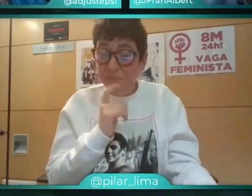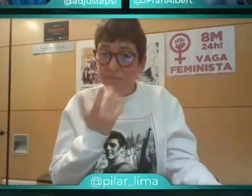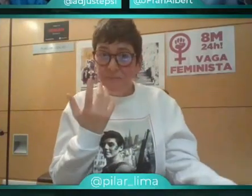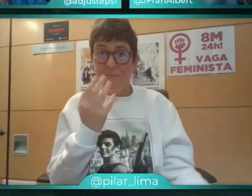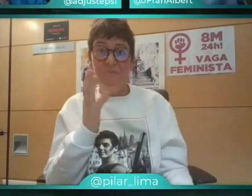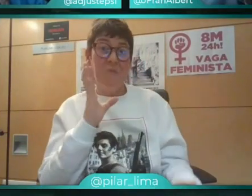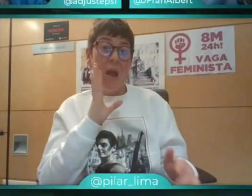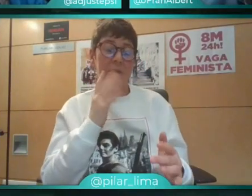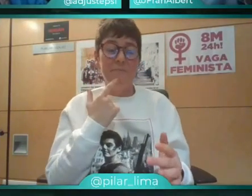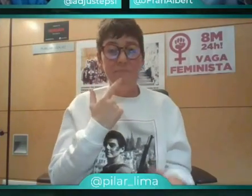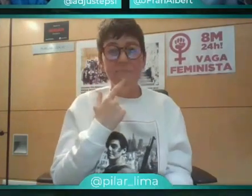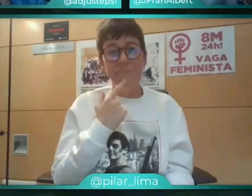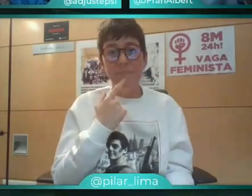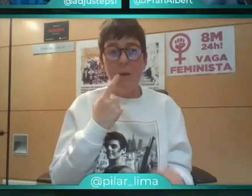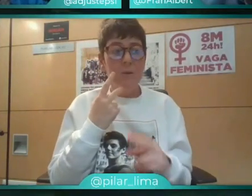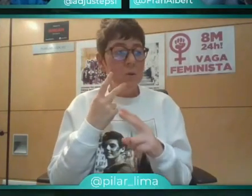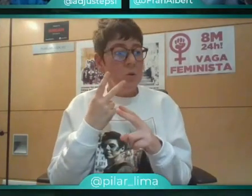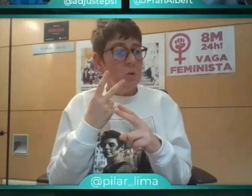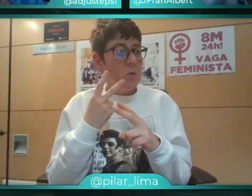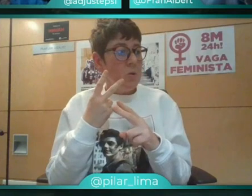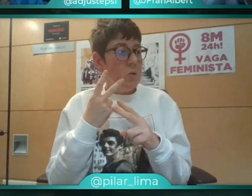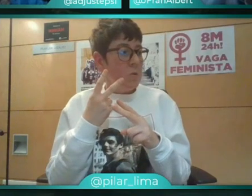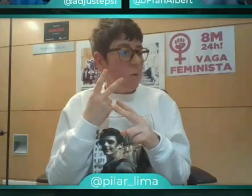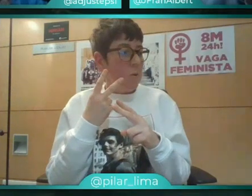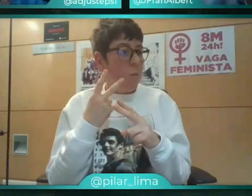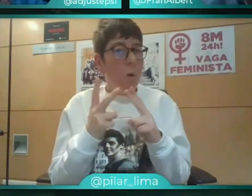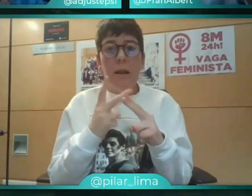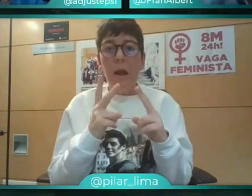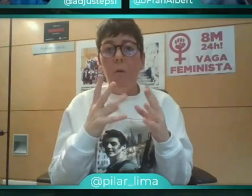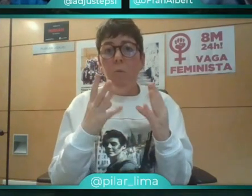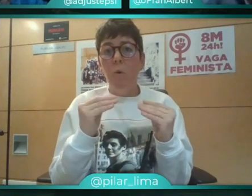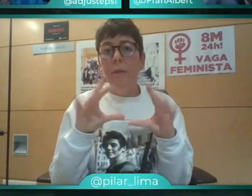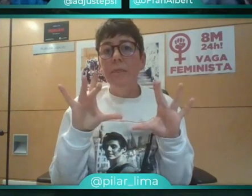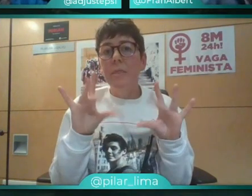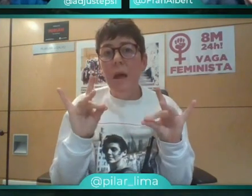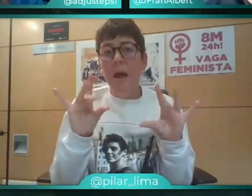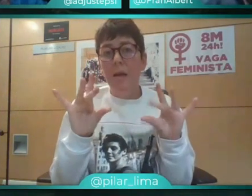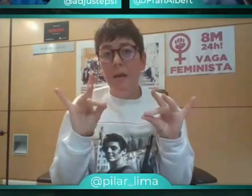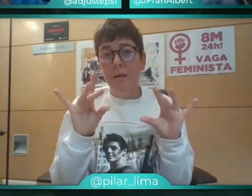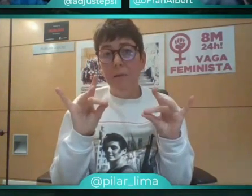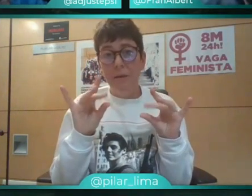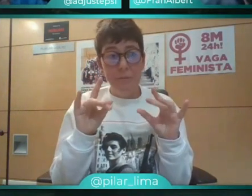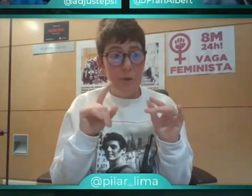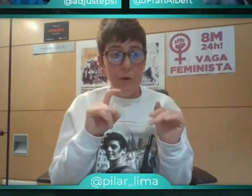es difícil realmente lo que estábamos comentando antes que